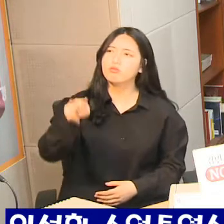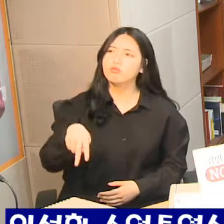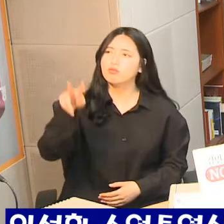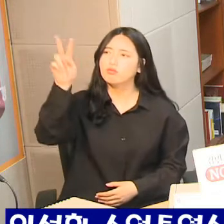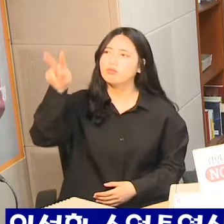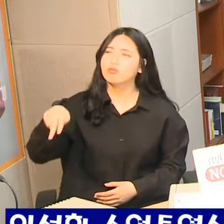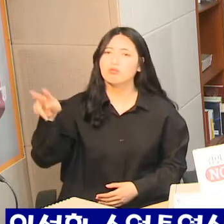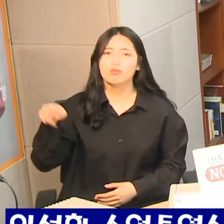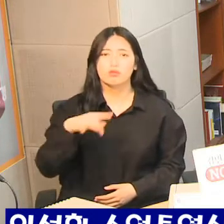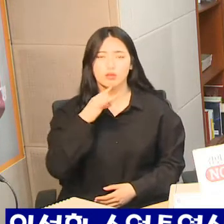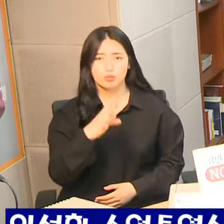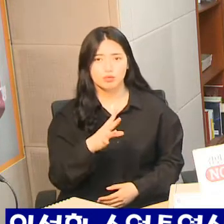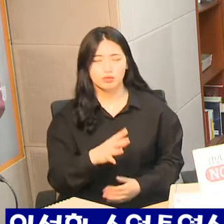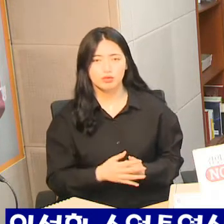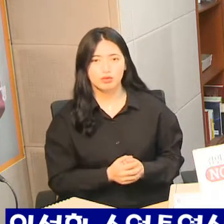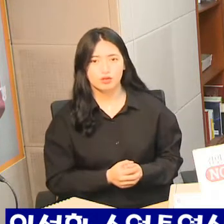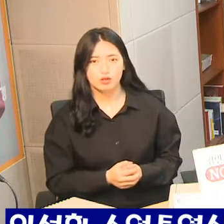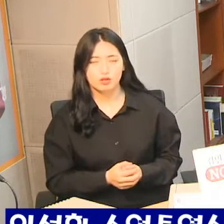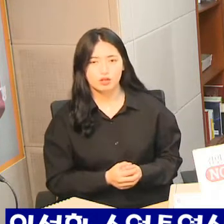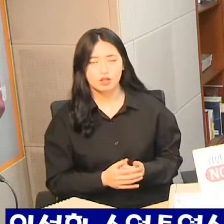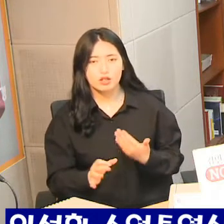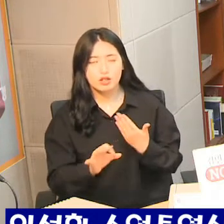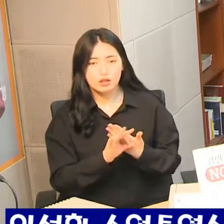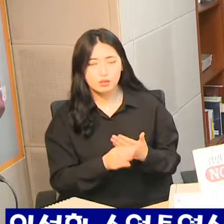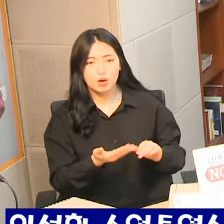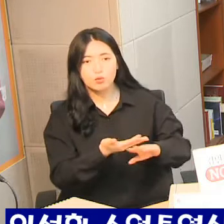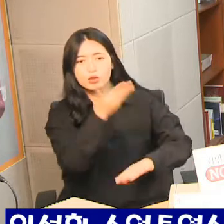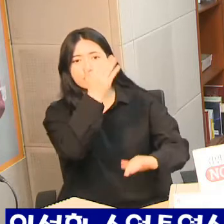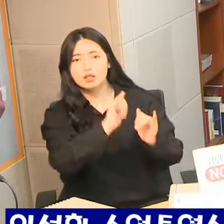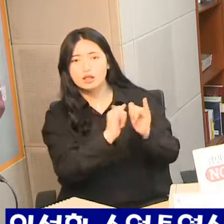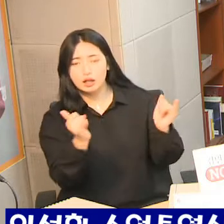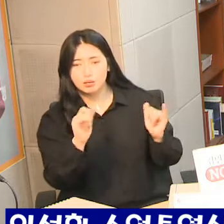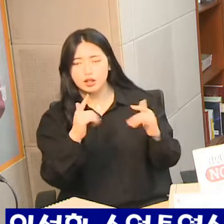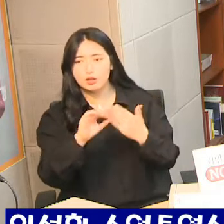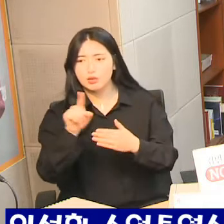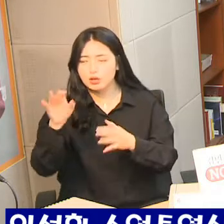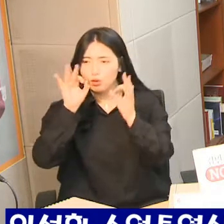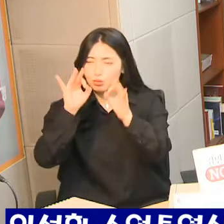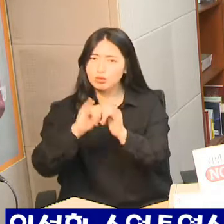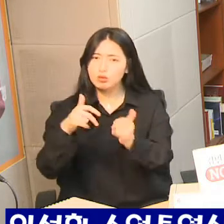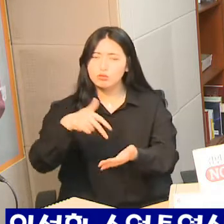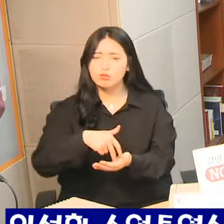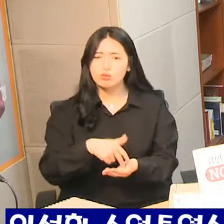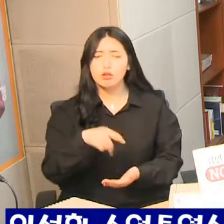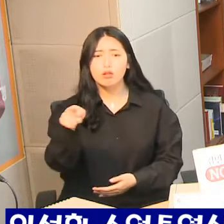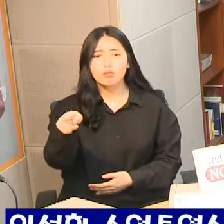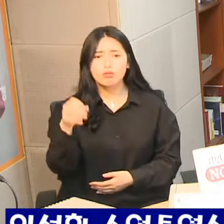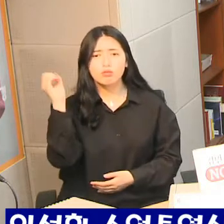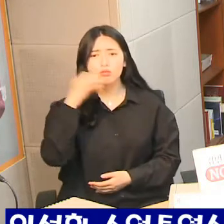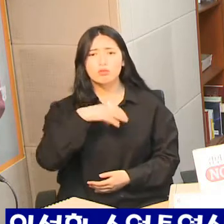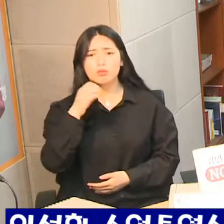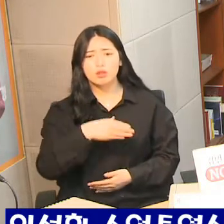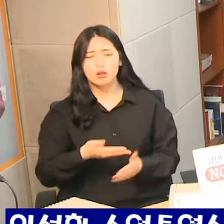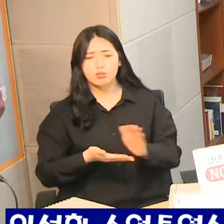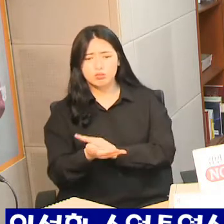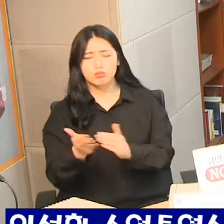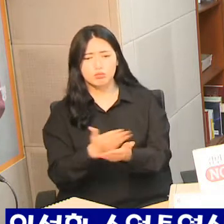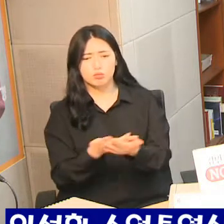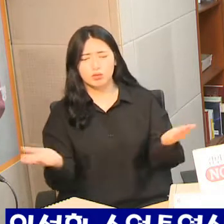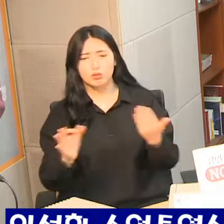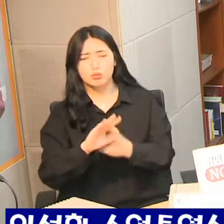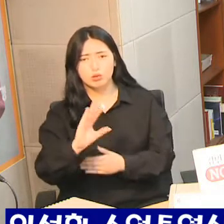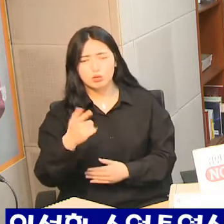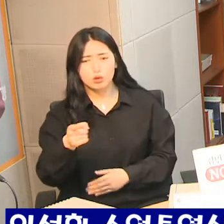그러네. 그러면은 네. 그 이제 쉽게 말해 상사분들 보고를 네. 받는 분 입장에서는 야 그거 그냥 프린트해서 나눠주면